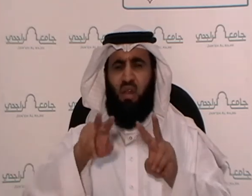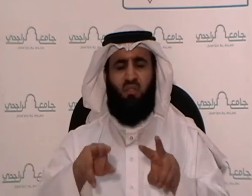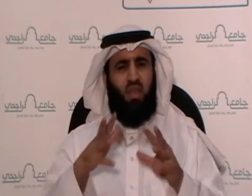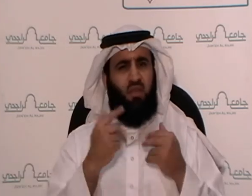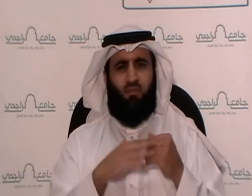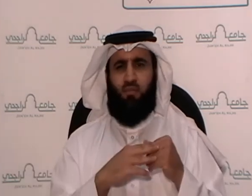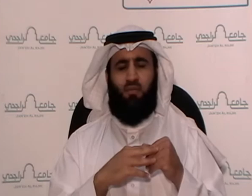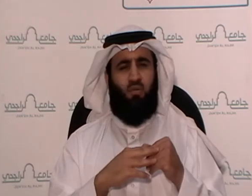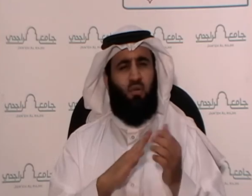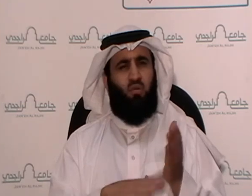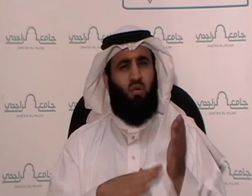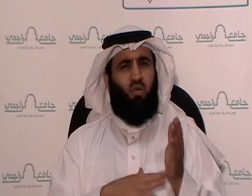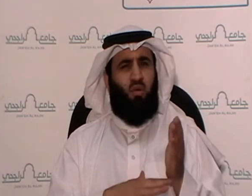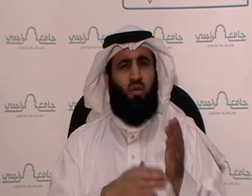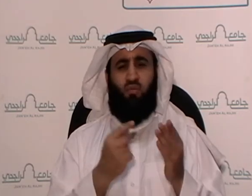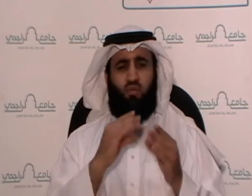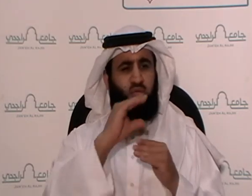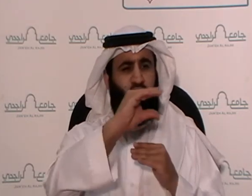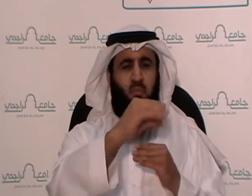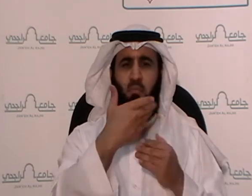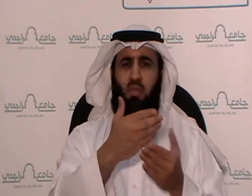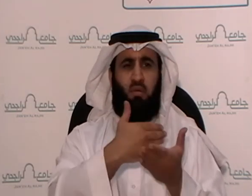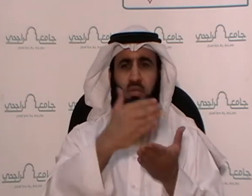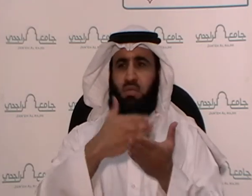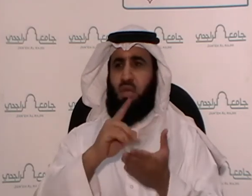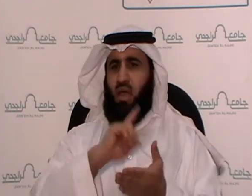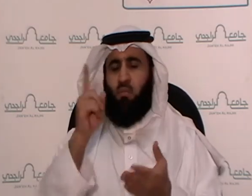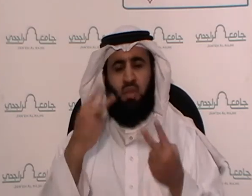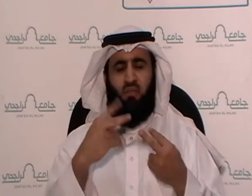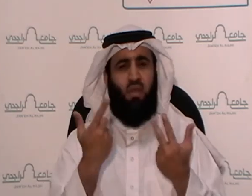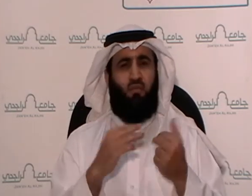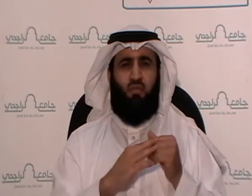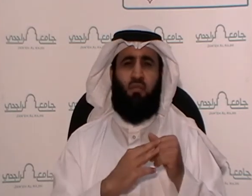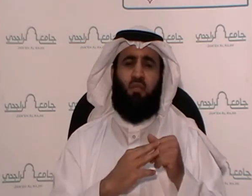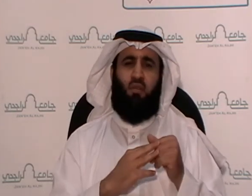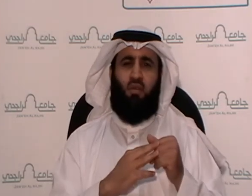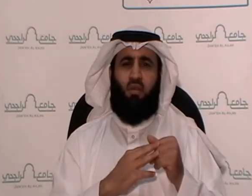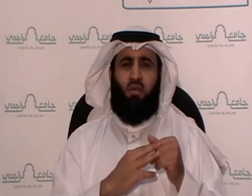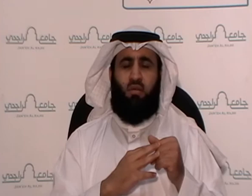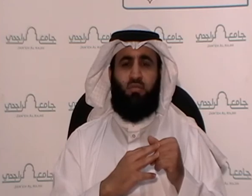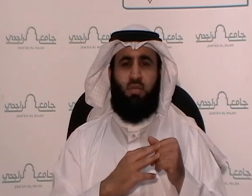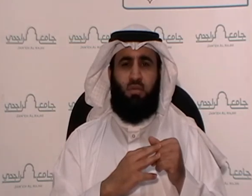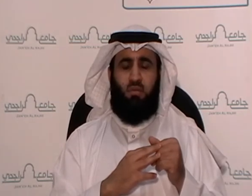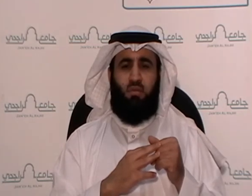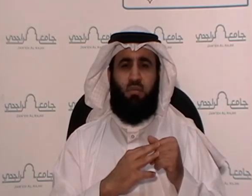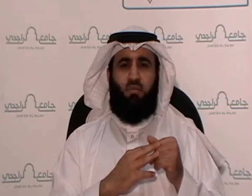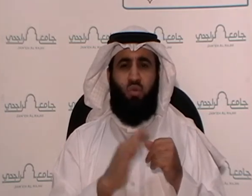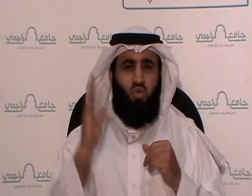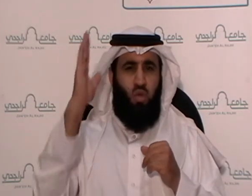أنه لم يرد الحقوق إلى أصحابها، فما هو قائل لمولاه يوم